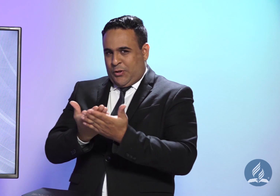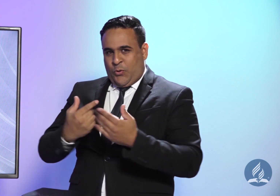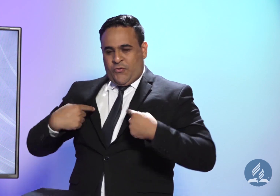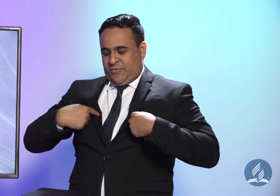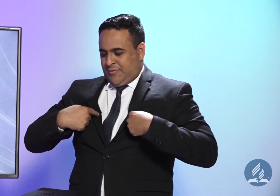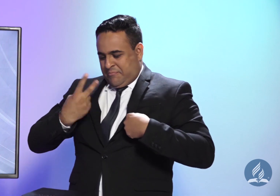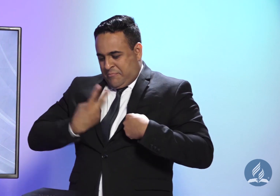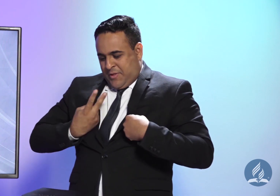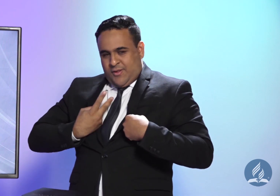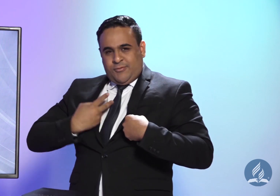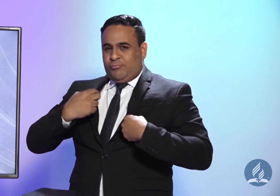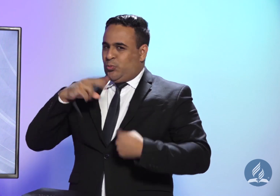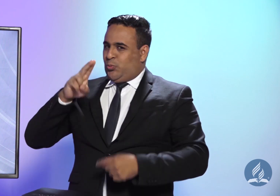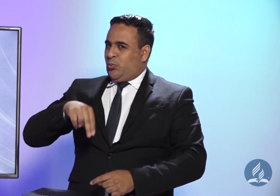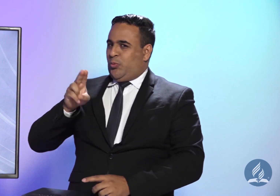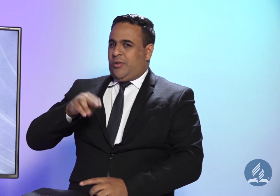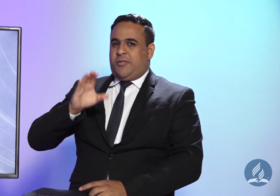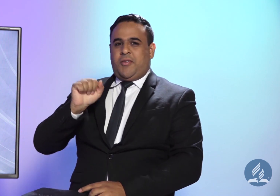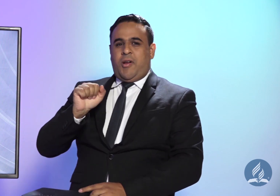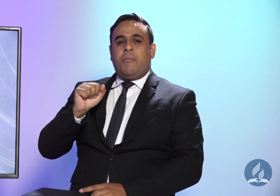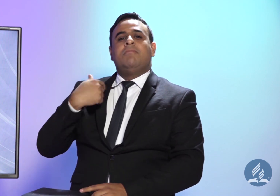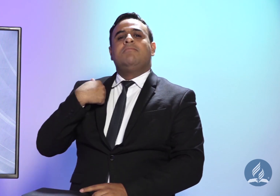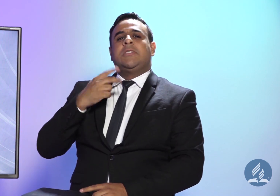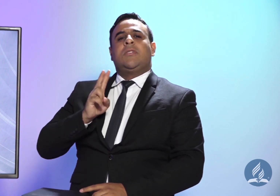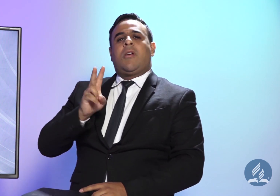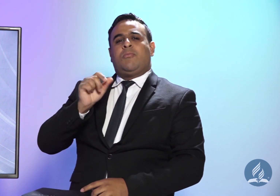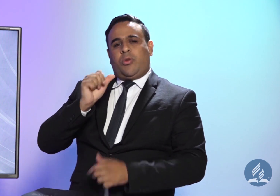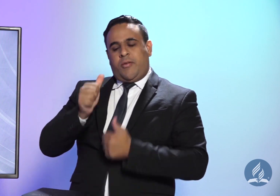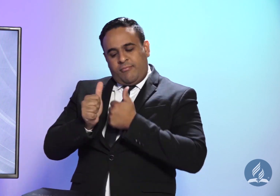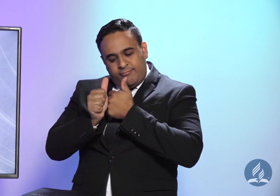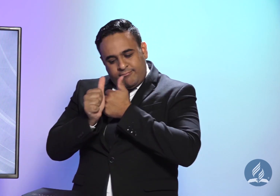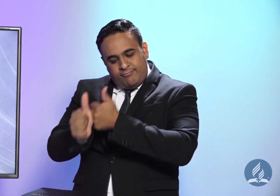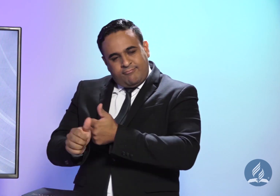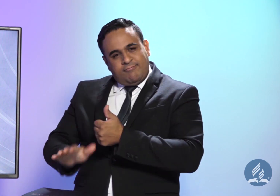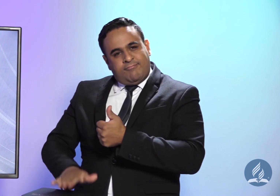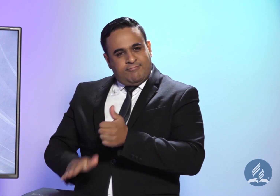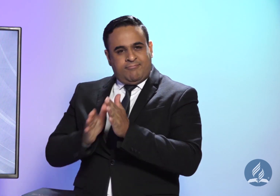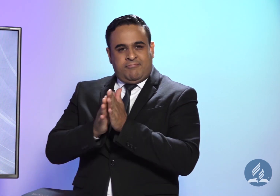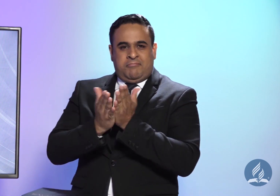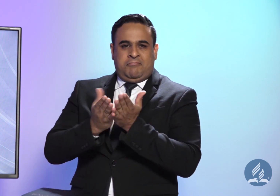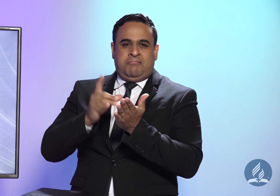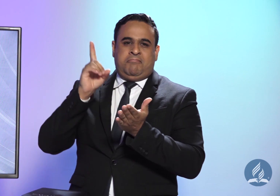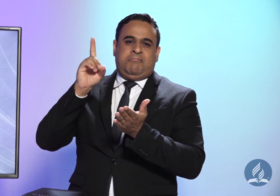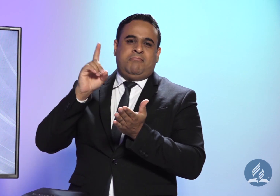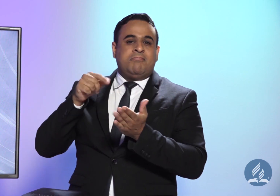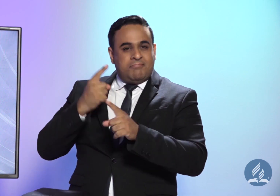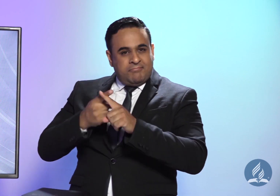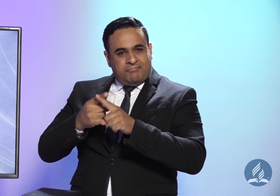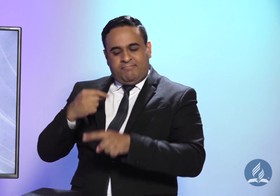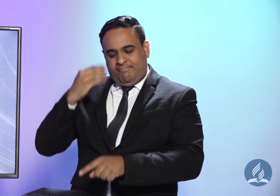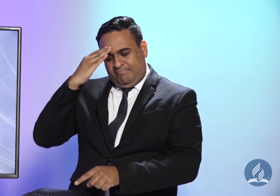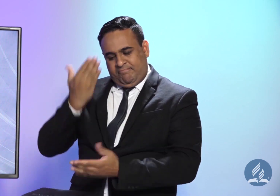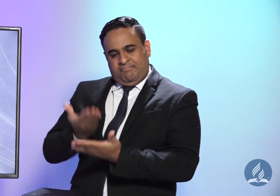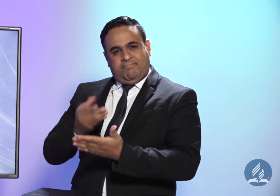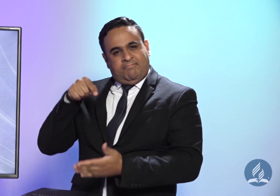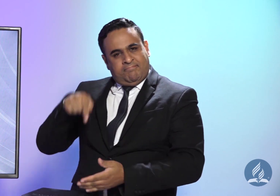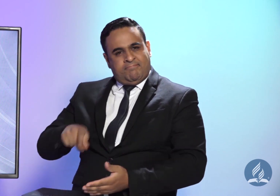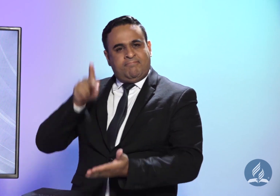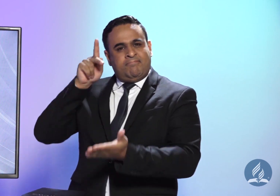Eu não acredito em mim, eu não confio em mim. Eu sempre quero seguir a Bíblia. Então eu sempre vou atrás